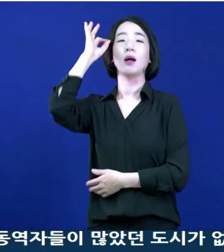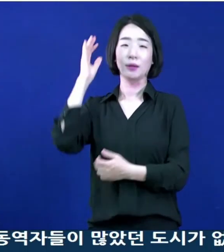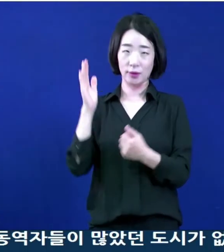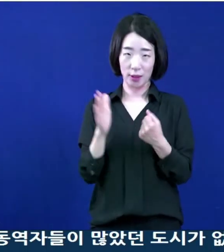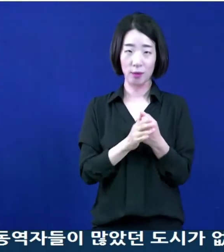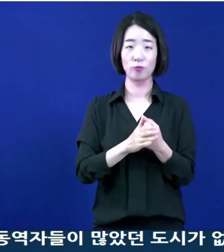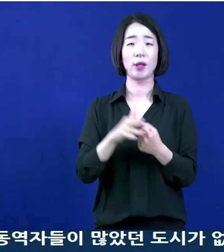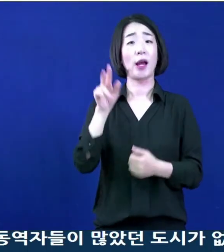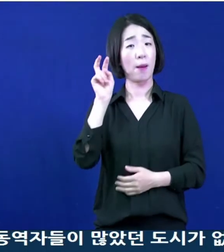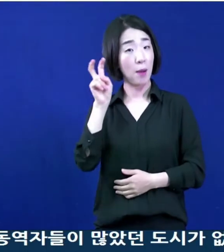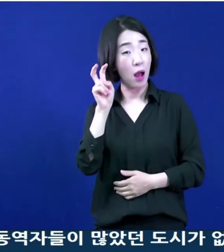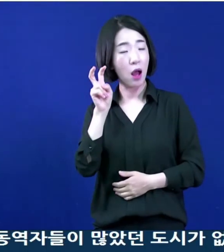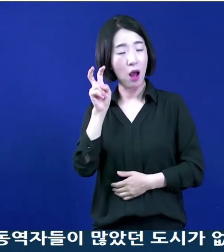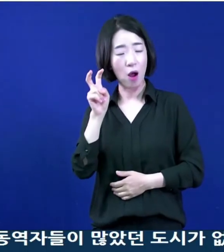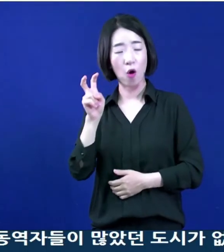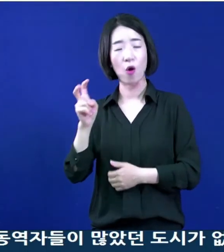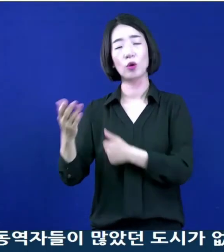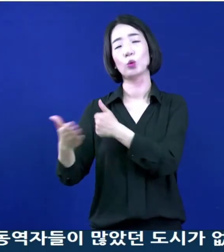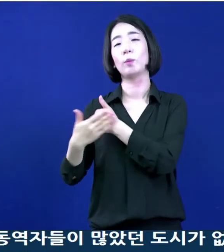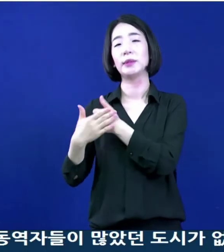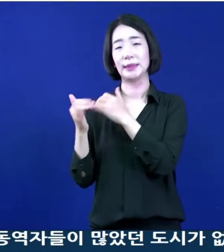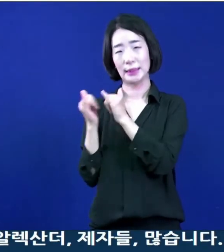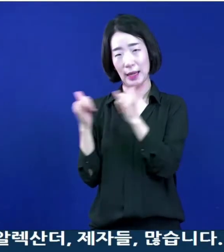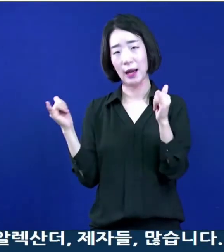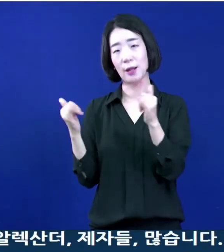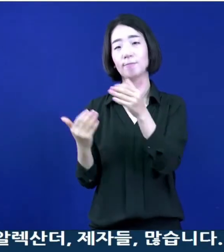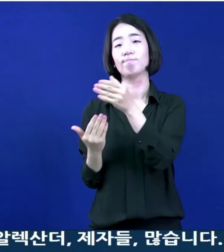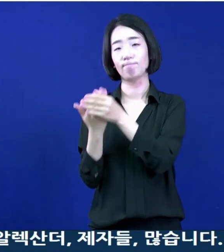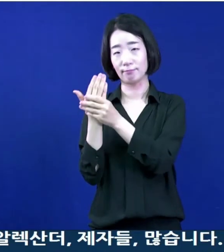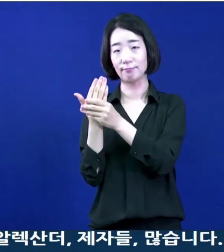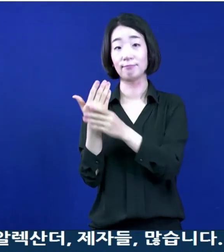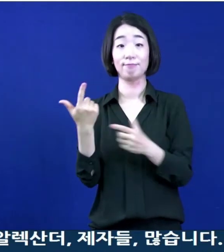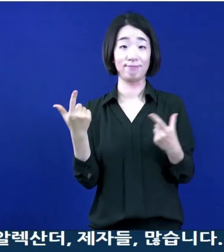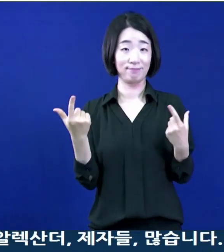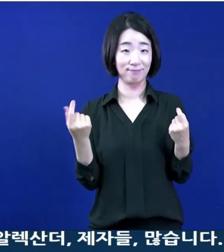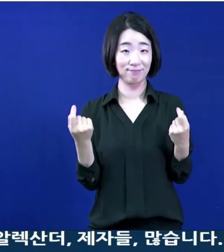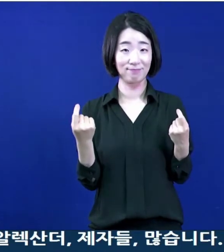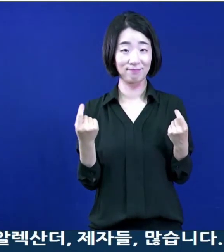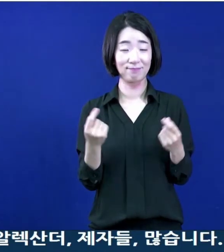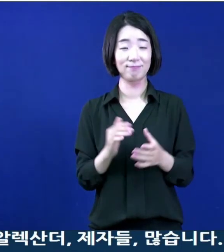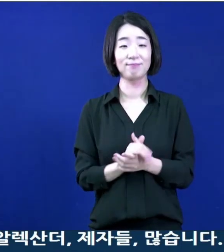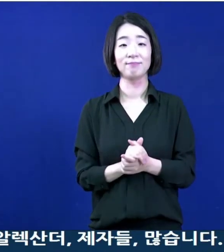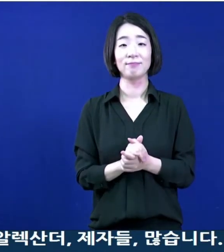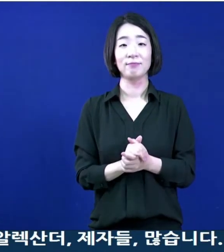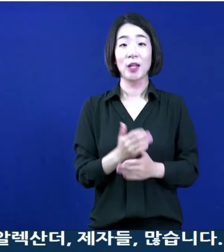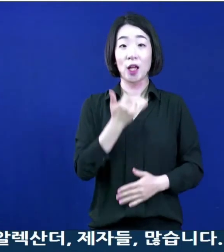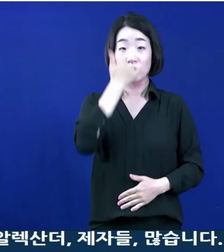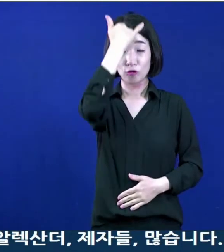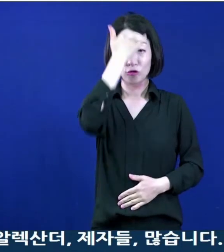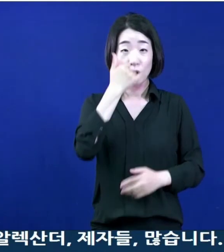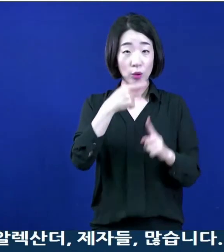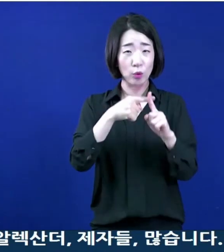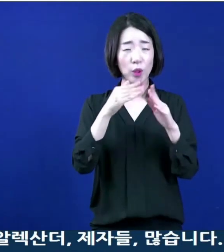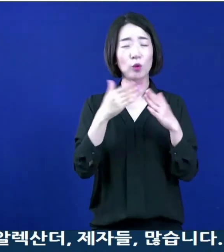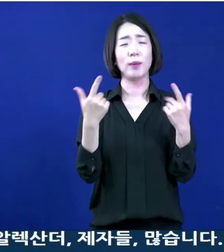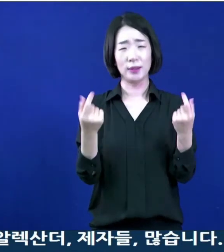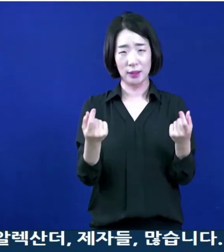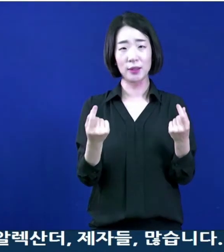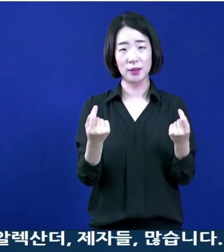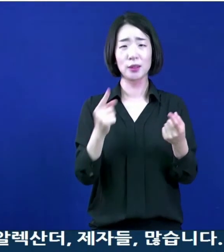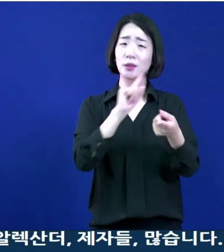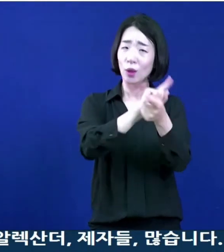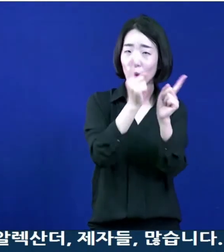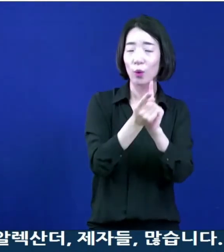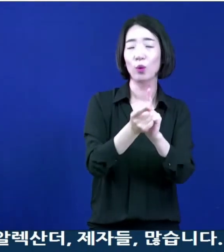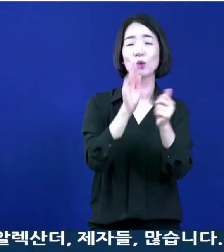좋은 동역자들이 생긴 거죠. 여러분, 우리 충영교회가 이런 제자들의 공동체가 되기를 주 안에서